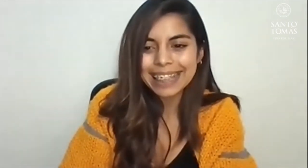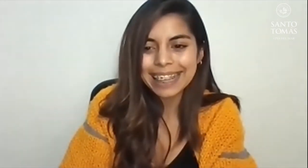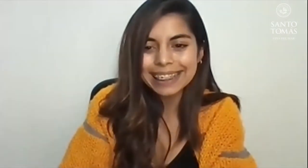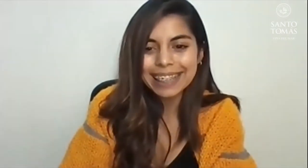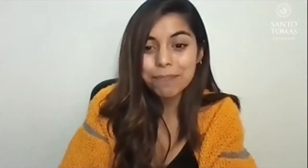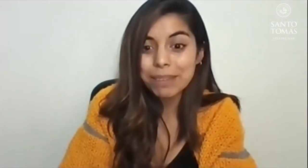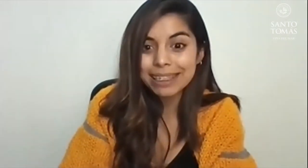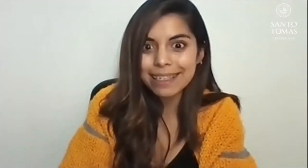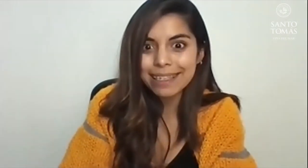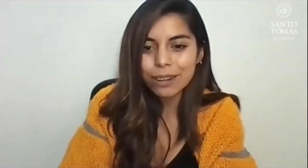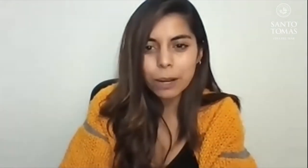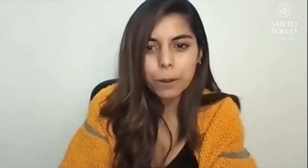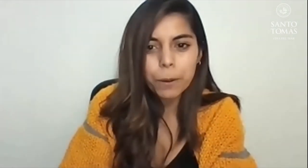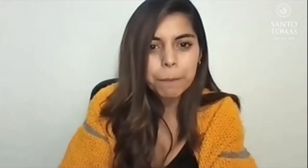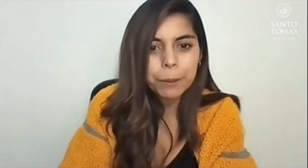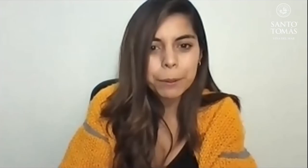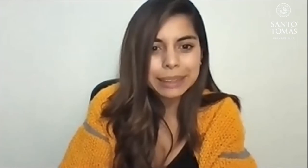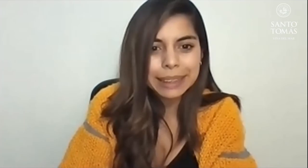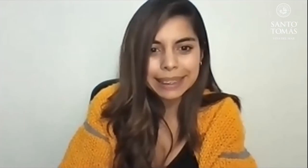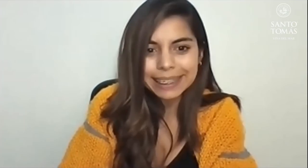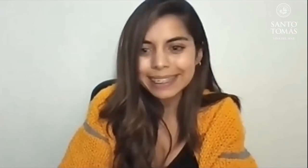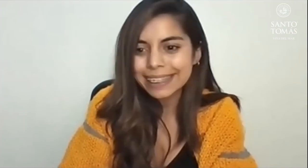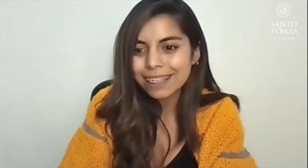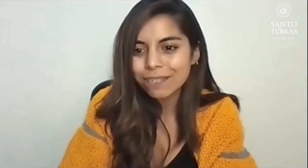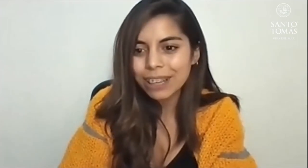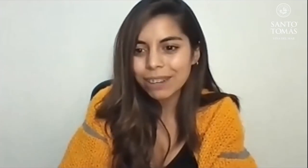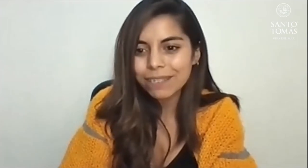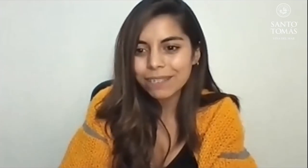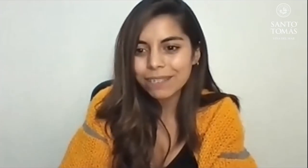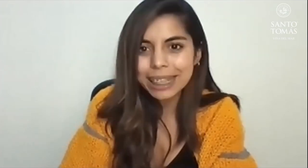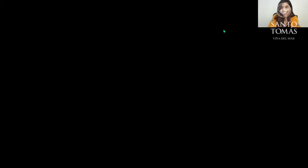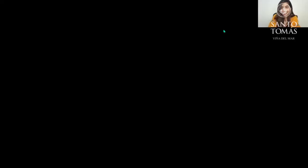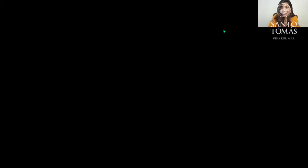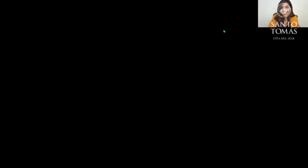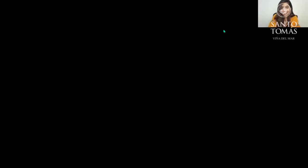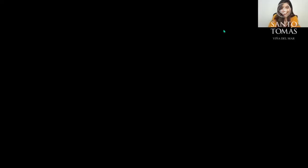excelente. ¿Me entendieron algo? Espero que sí. Voy a volver a proyectar la imagen.